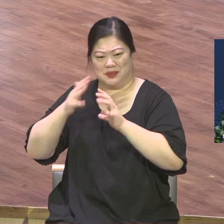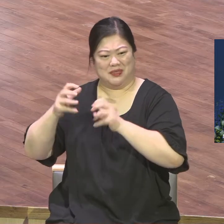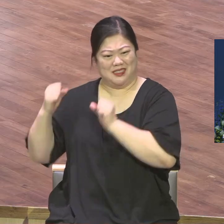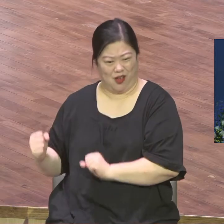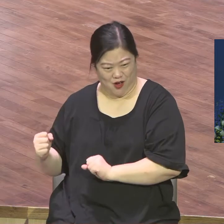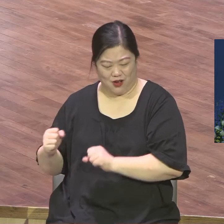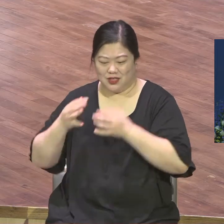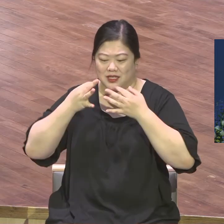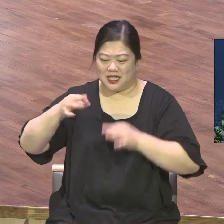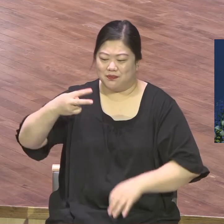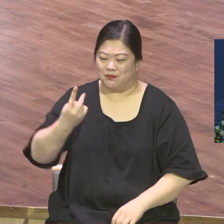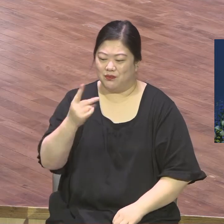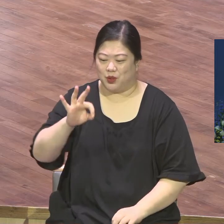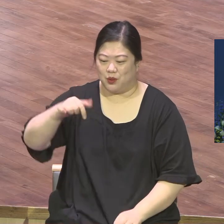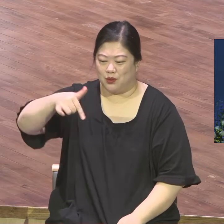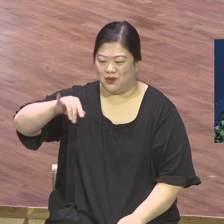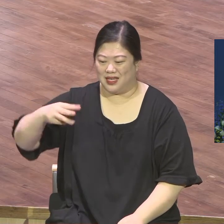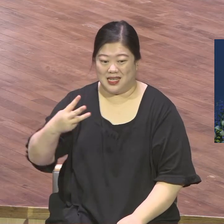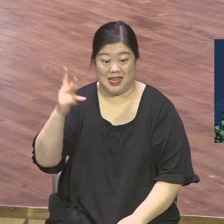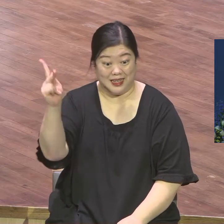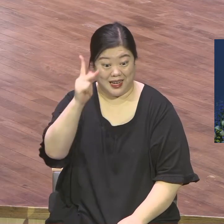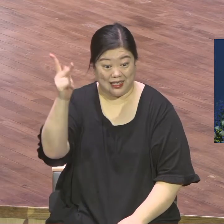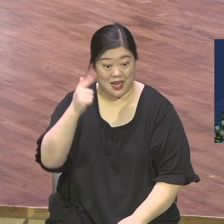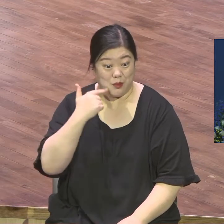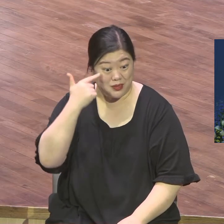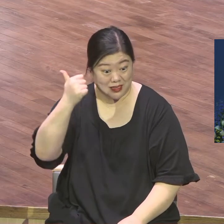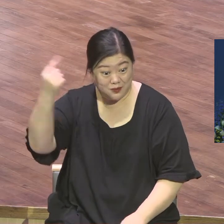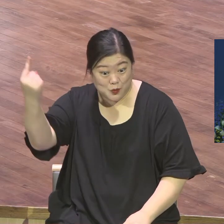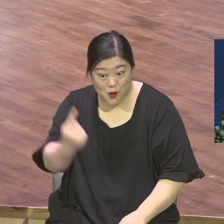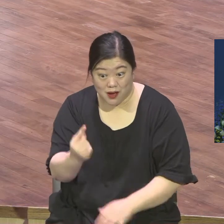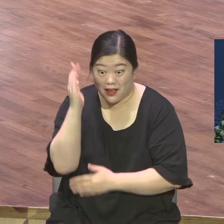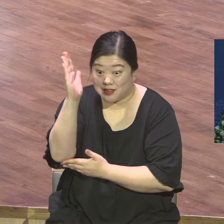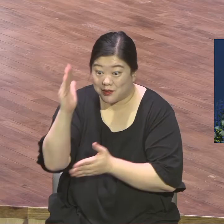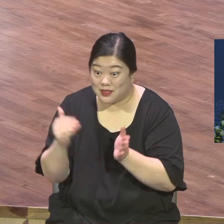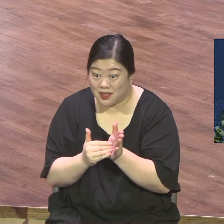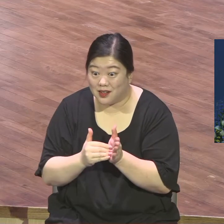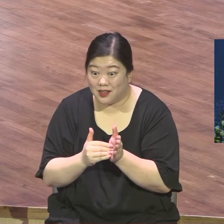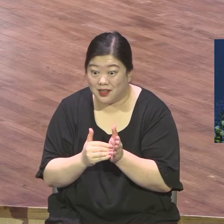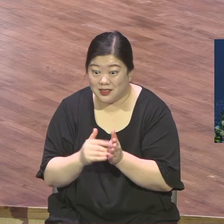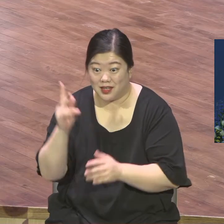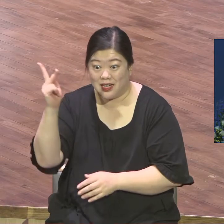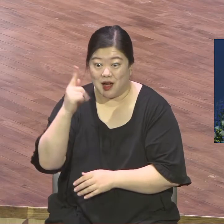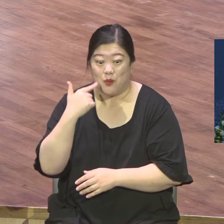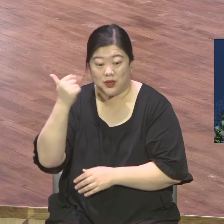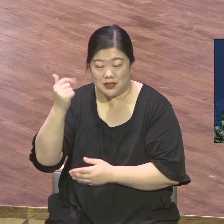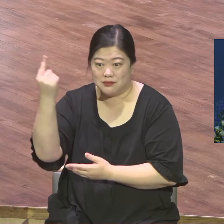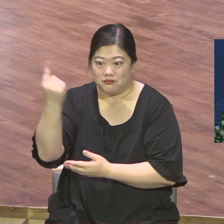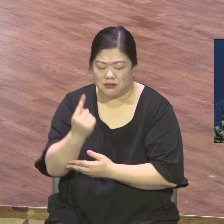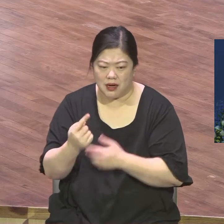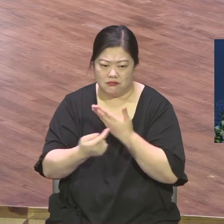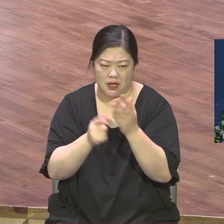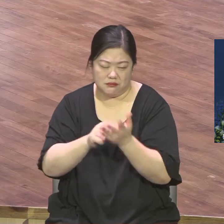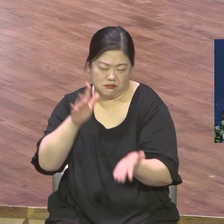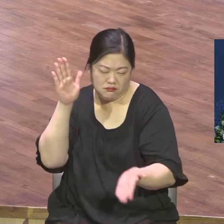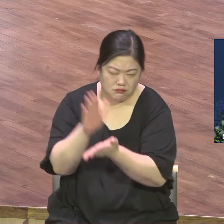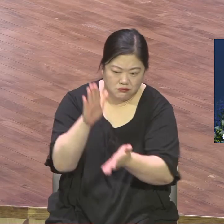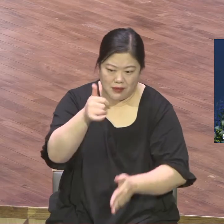한 선교의 이 한이 새롭게 가슴에 여러분 심령 속에 다가온 줄로